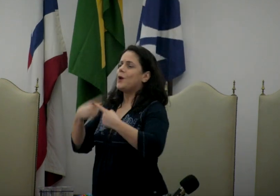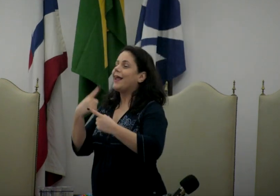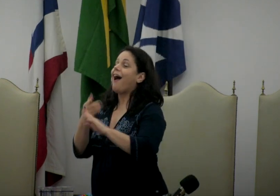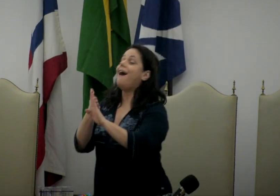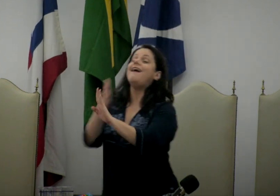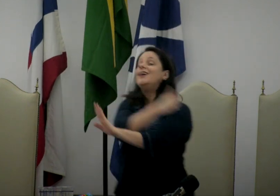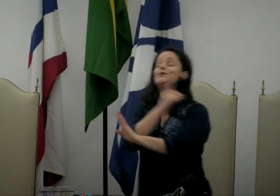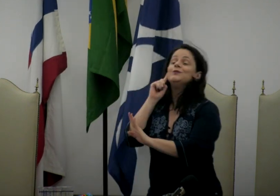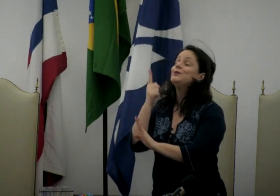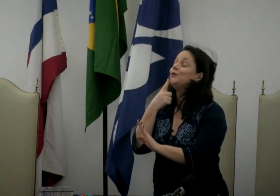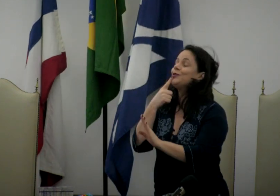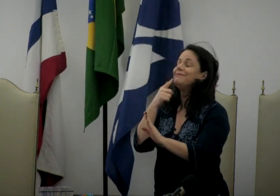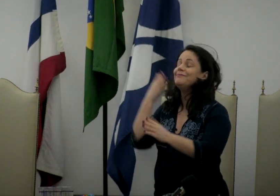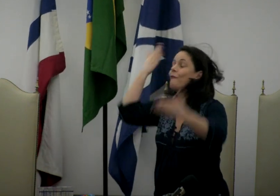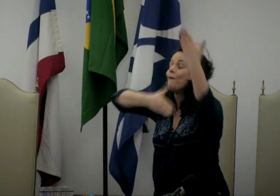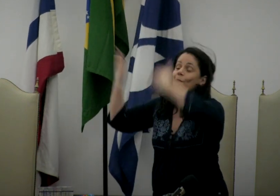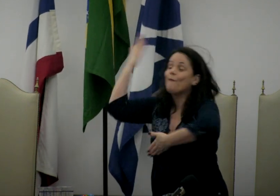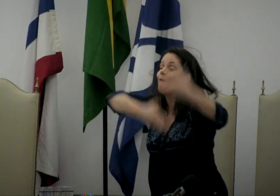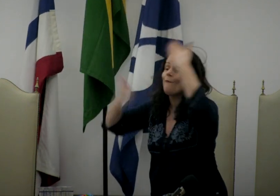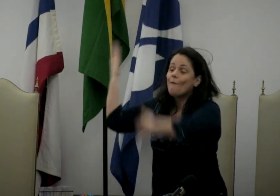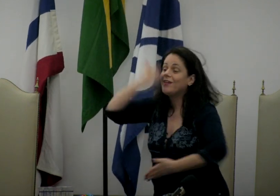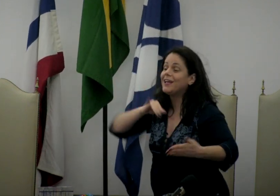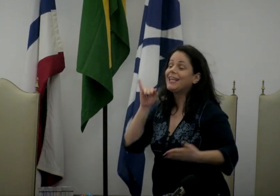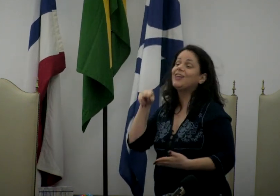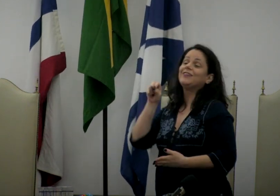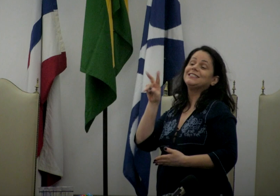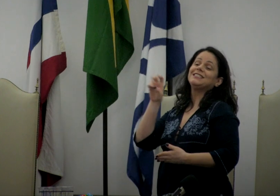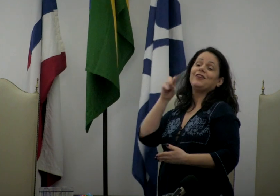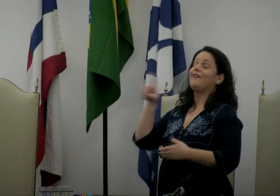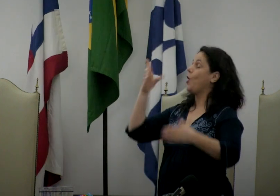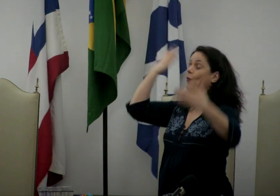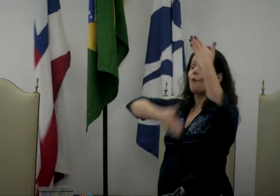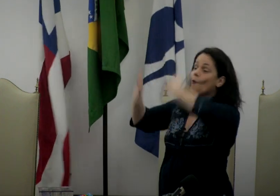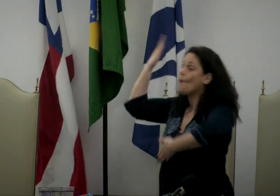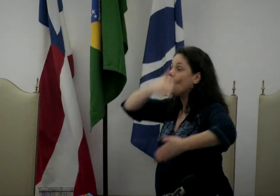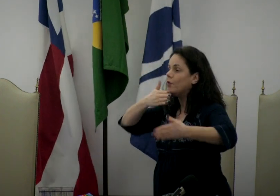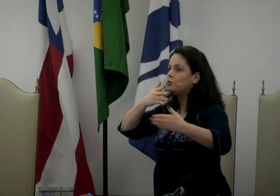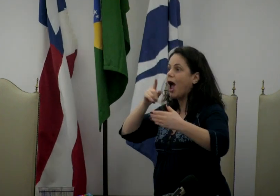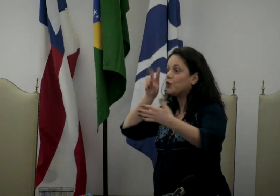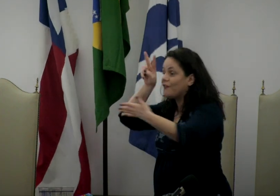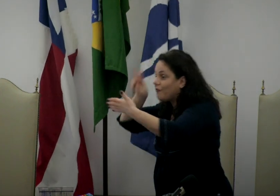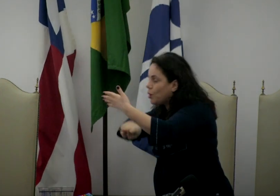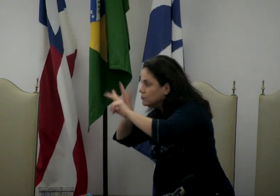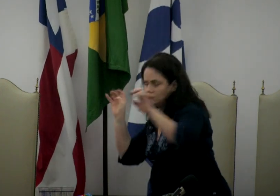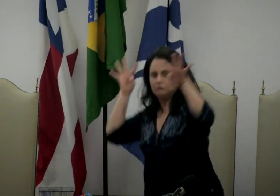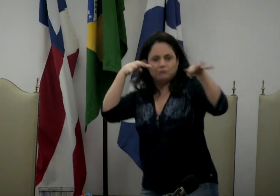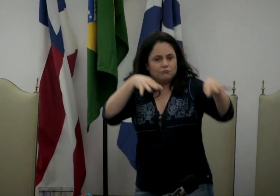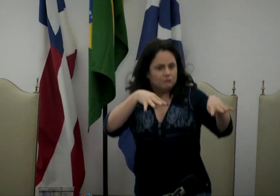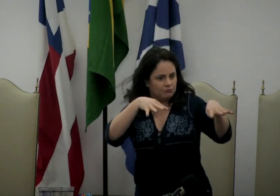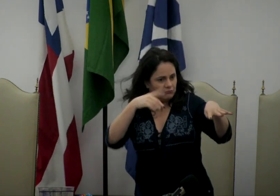ficou um pouco assustado, porque antes, os surdos, eles eram invisíveis. Ninguém enxergava